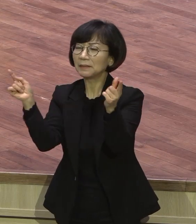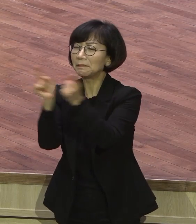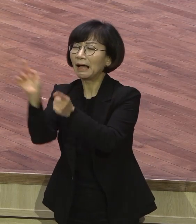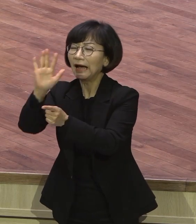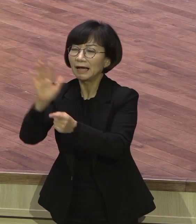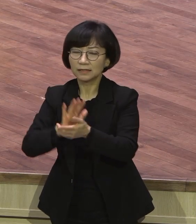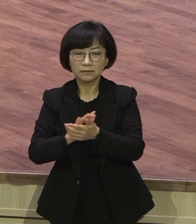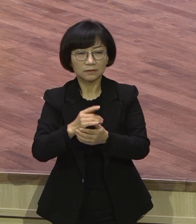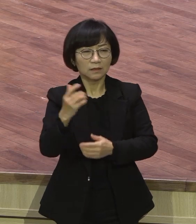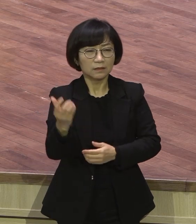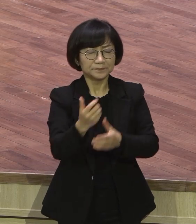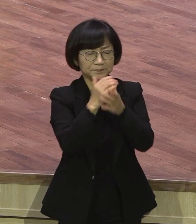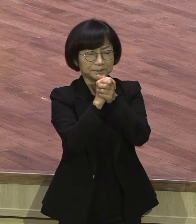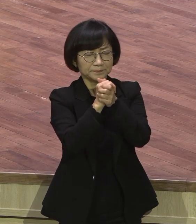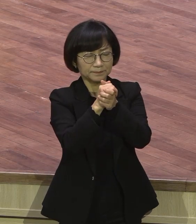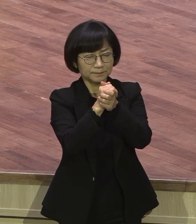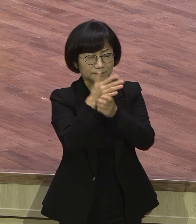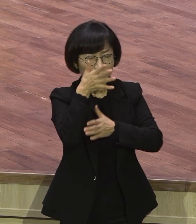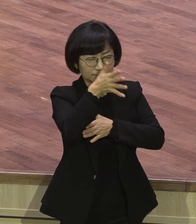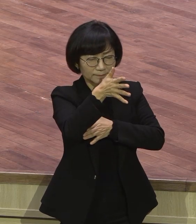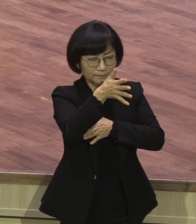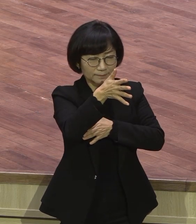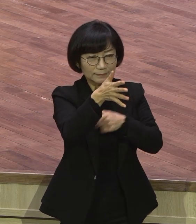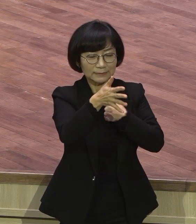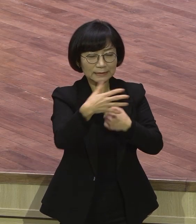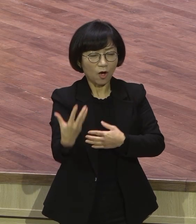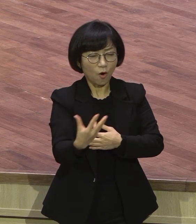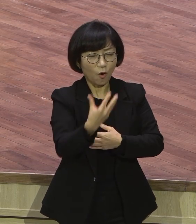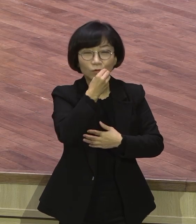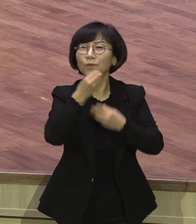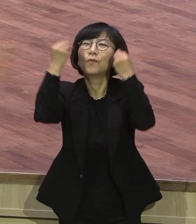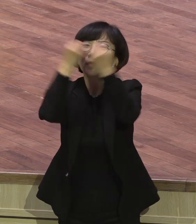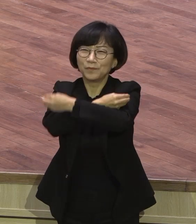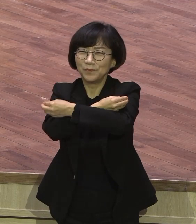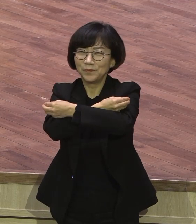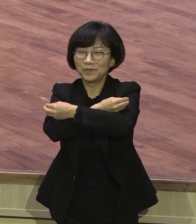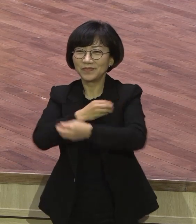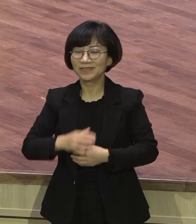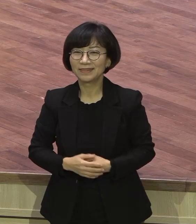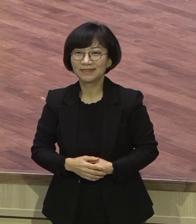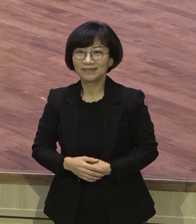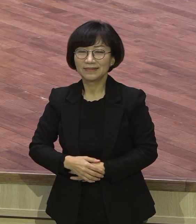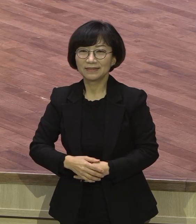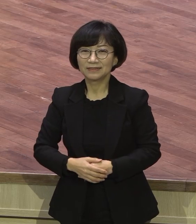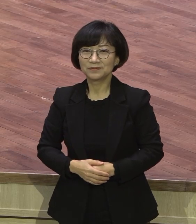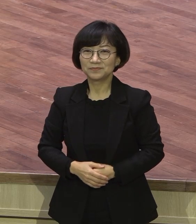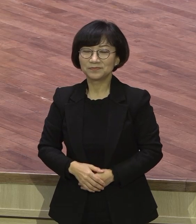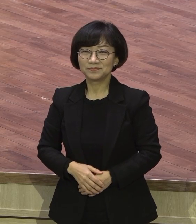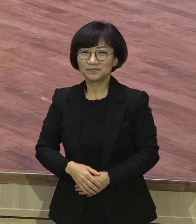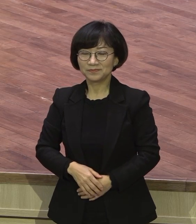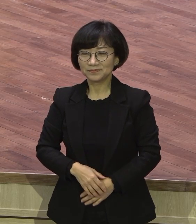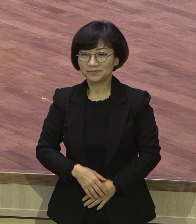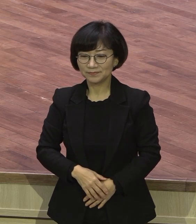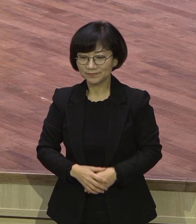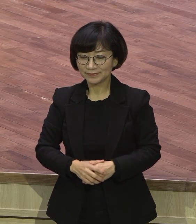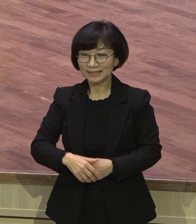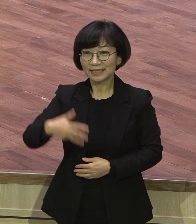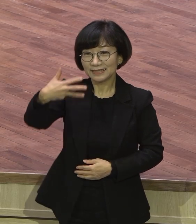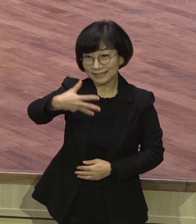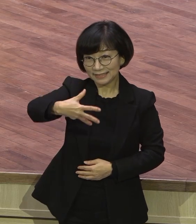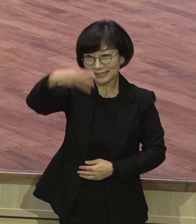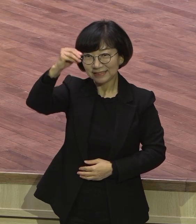거룩하게 된 것으로 착각해요. 이게 뭐예요? 철저하게 창세계 3장의